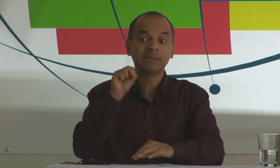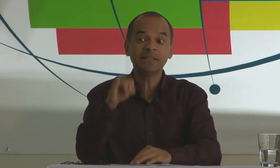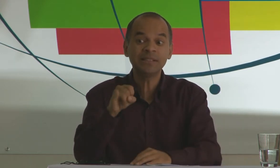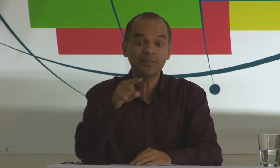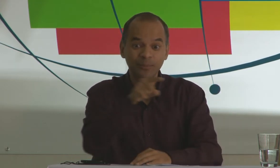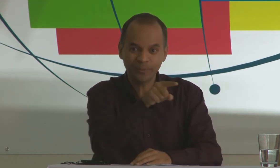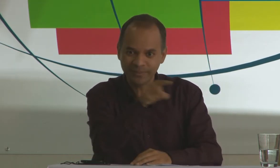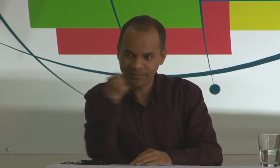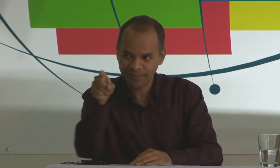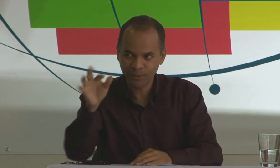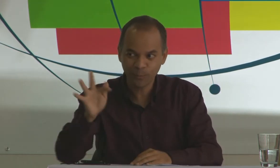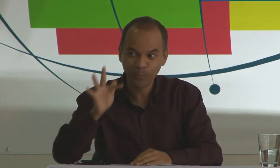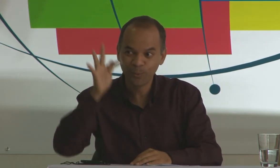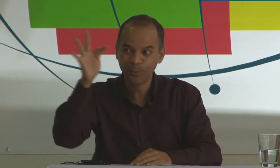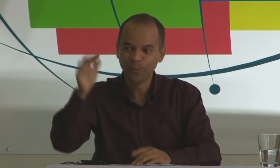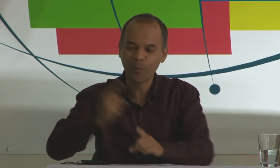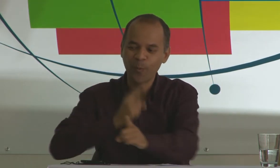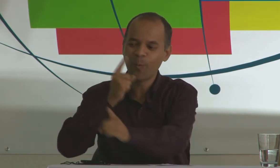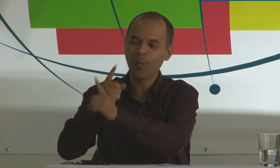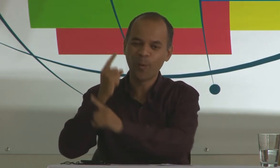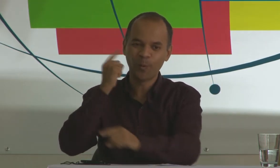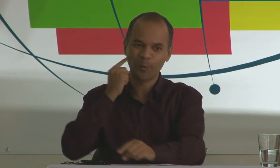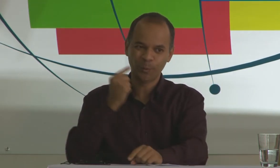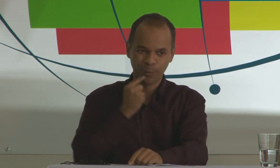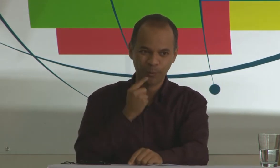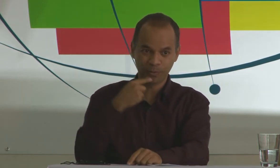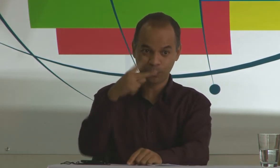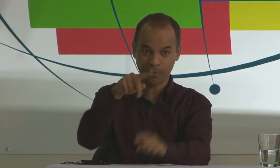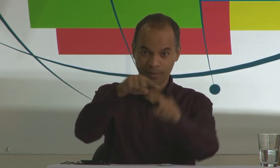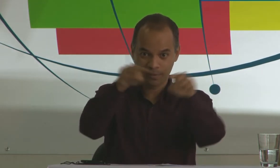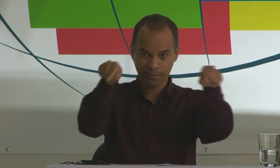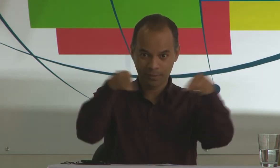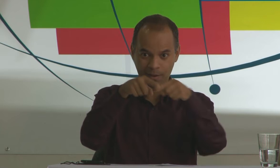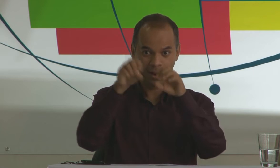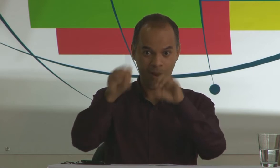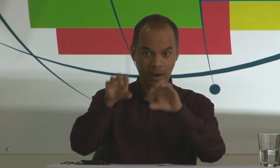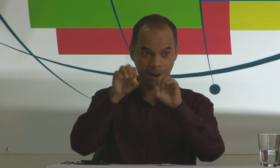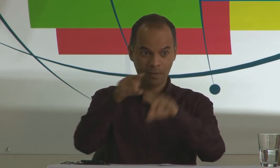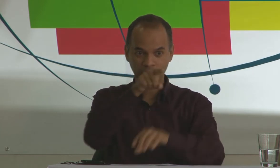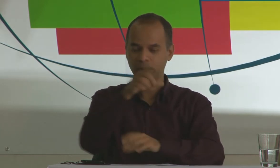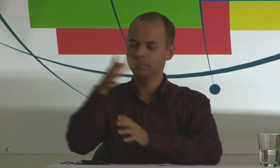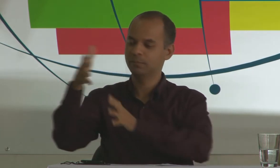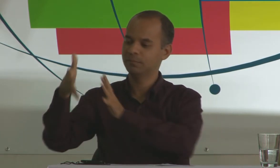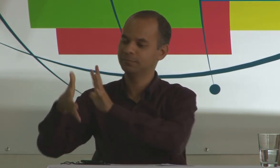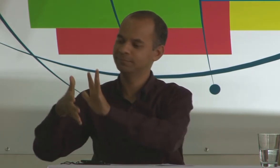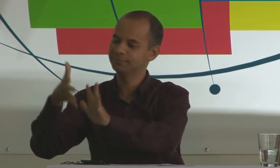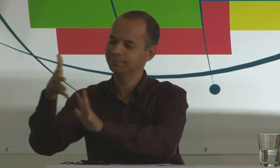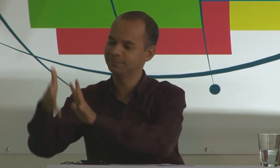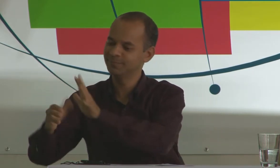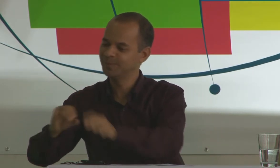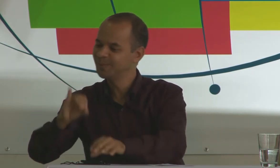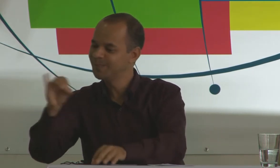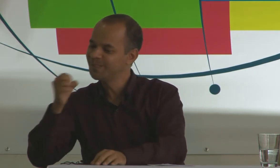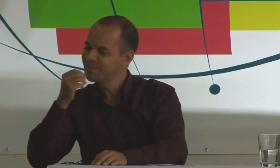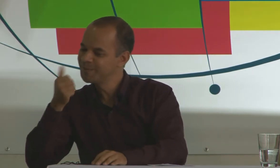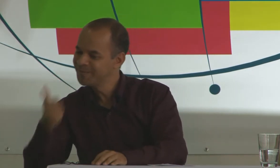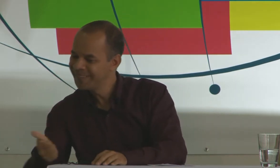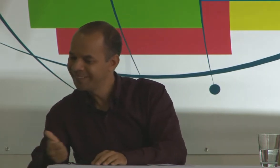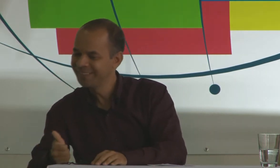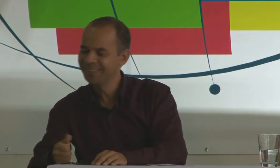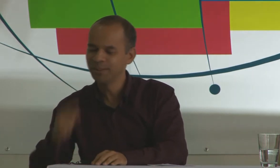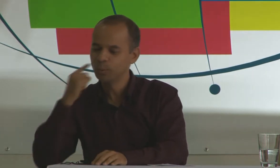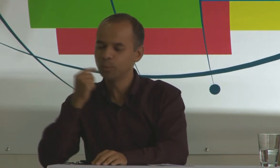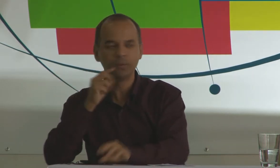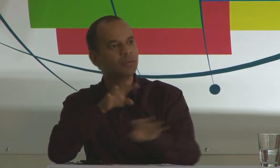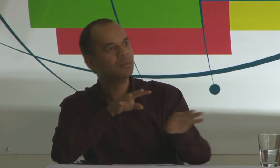Então, o surdo, ele tem formas diferentes de se entender, de se sentir nesse sentido. Quando ele percebe a